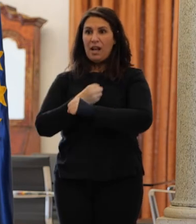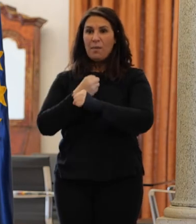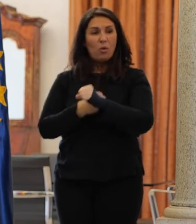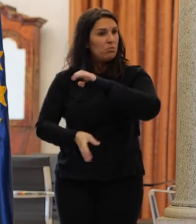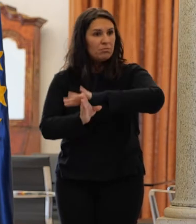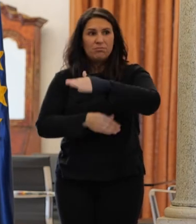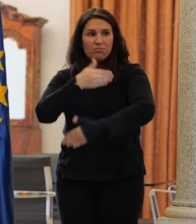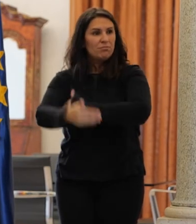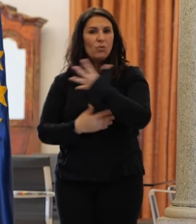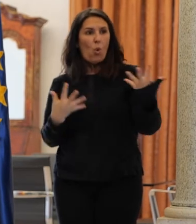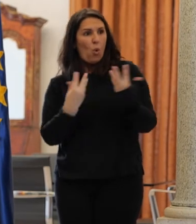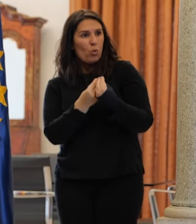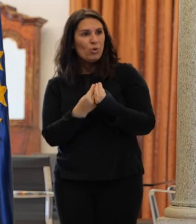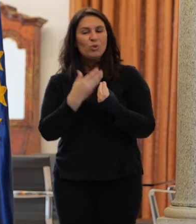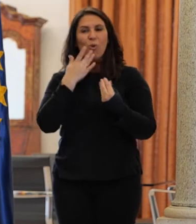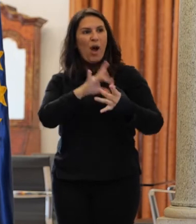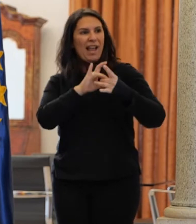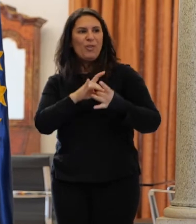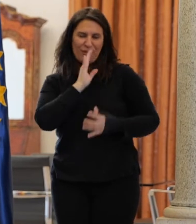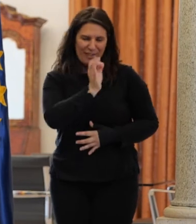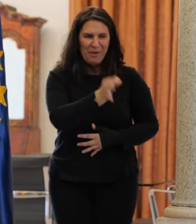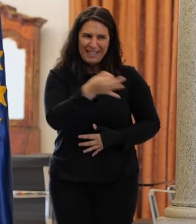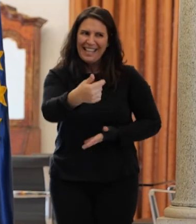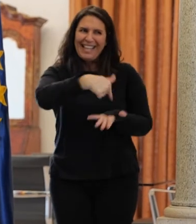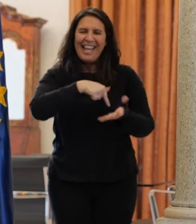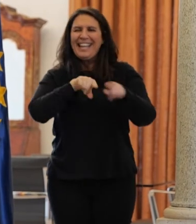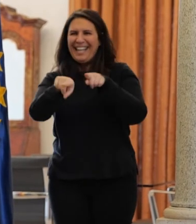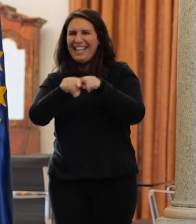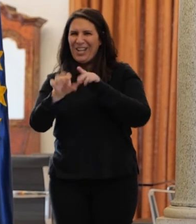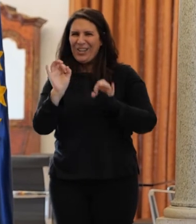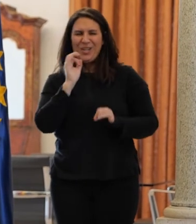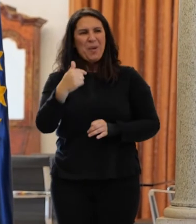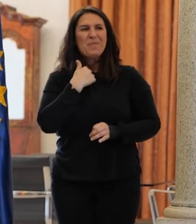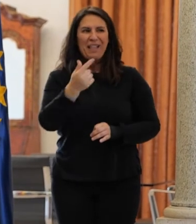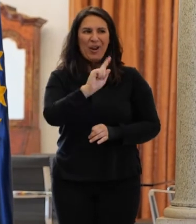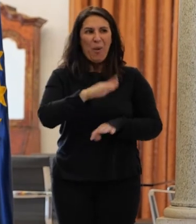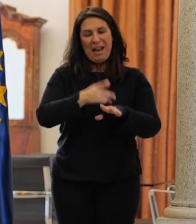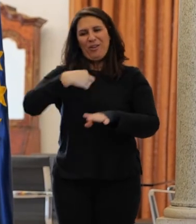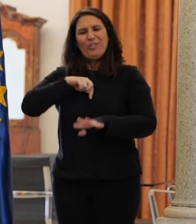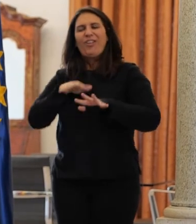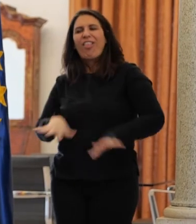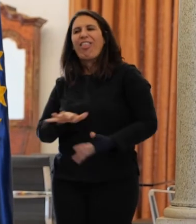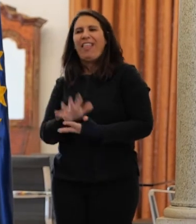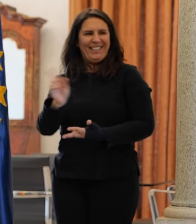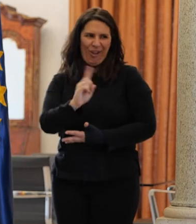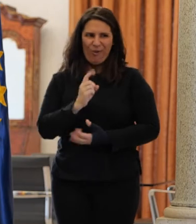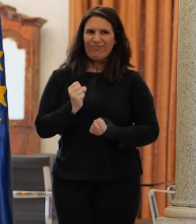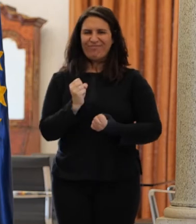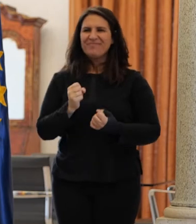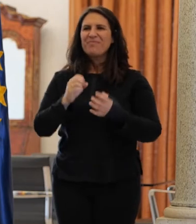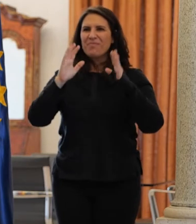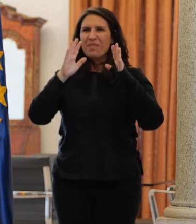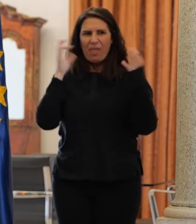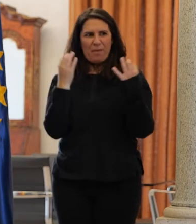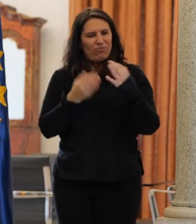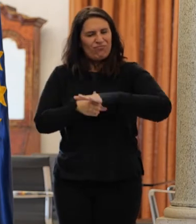juntos como aliados críticos, y obviamente está bien que esta parte no hay que perderla para que no nos relajemos. Pero tenéis en este ministro,